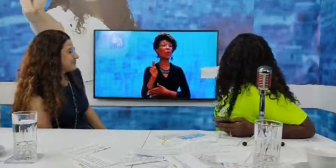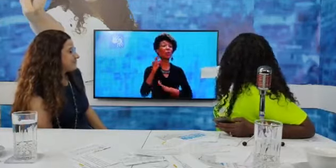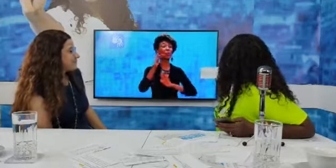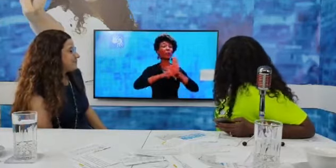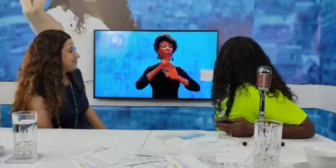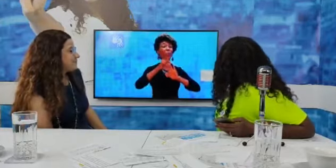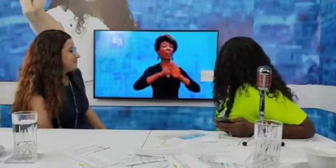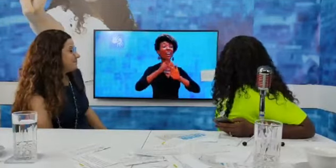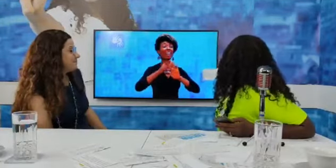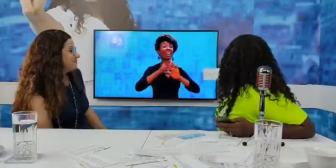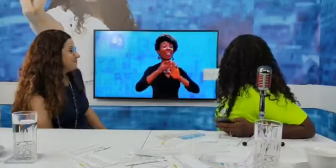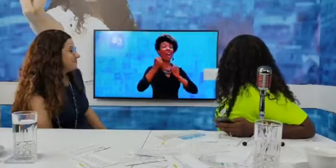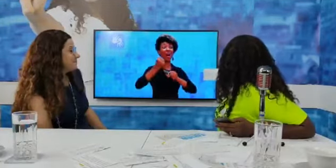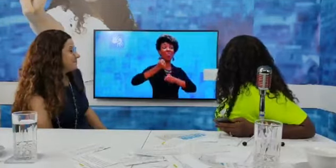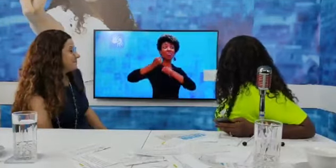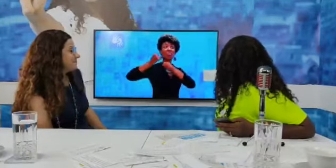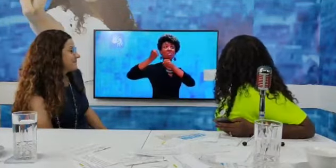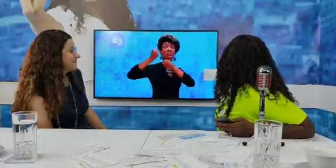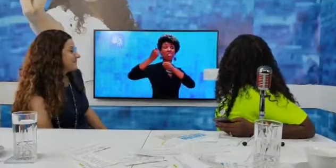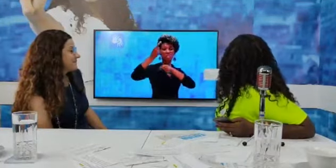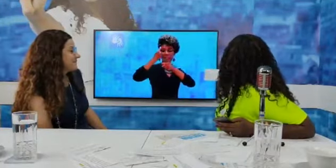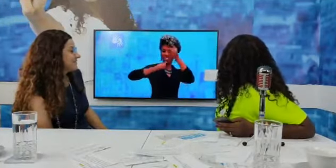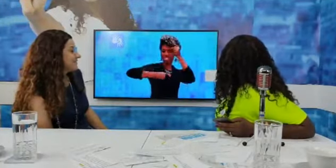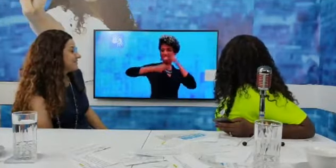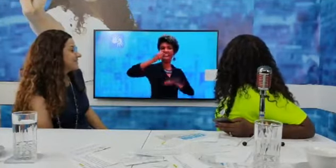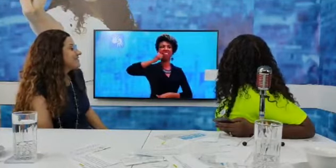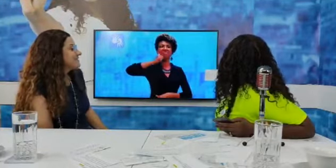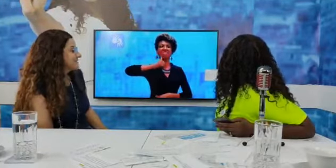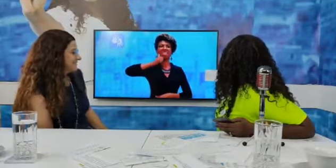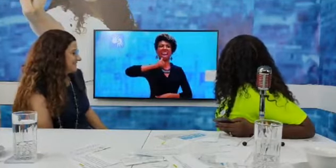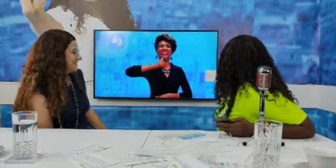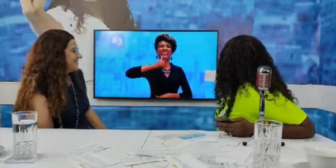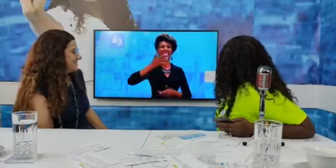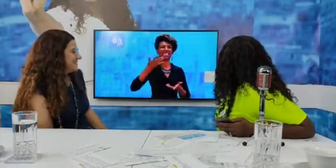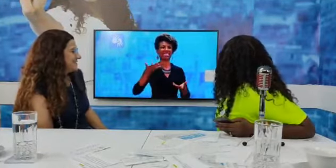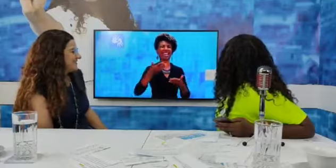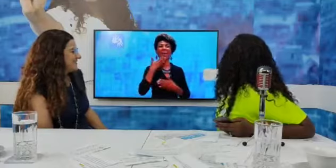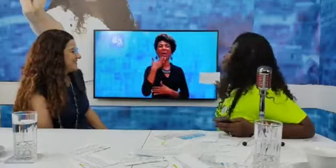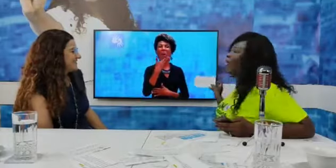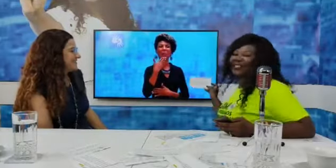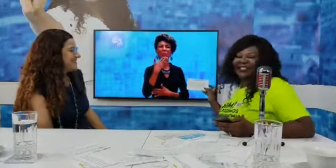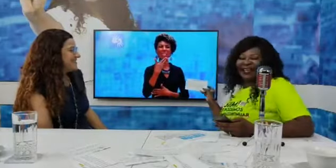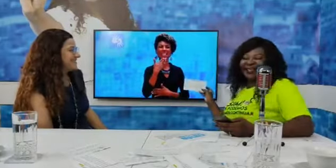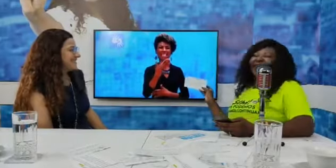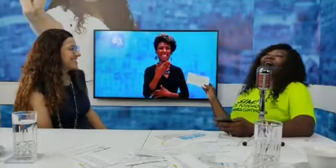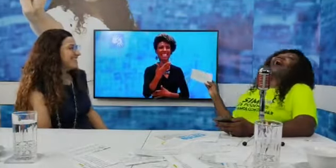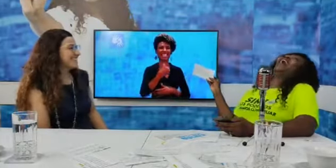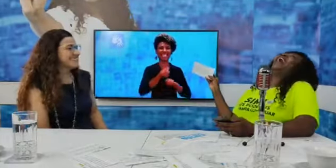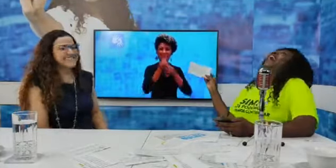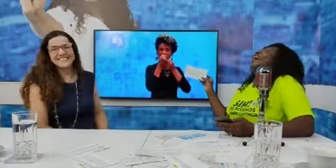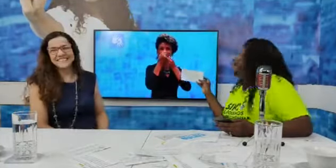Em Libras é um pedido a Irelda finalizar o programa se